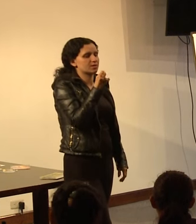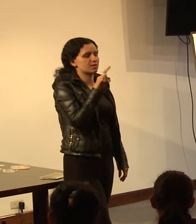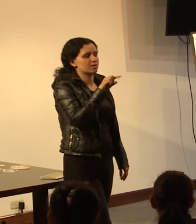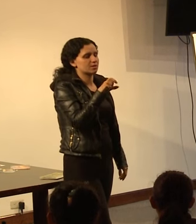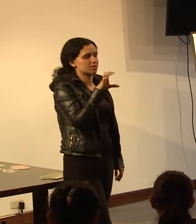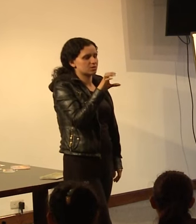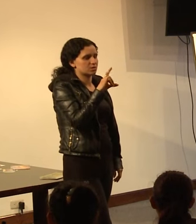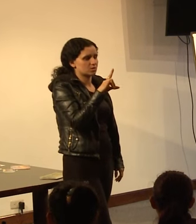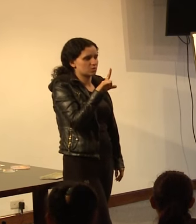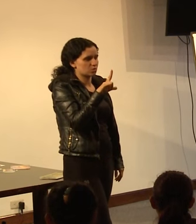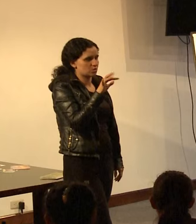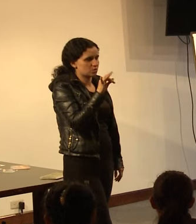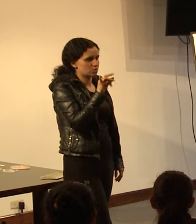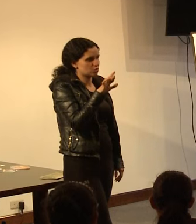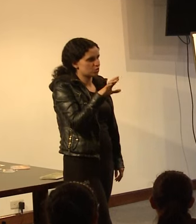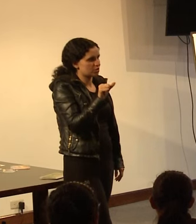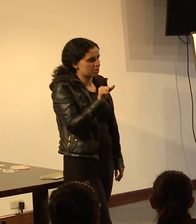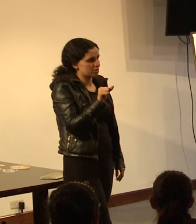Dígalo como es.